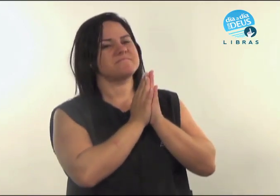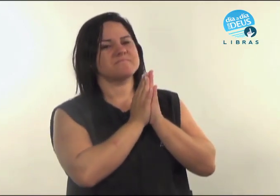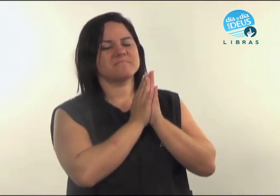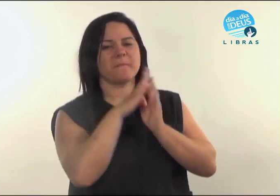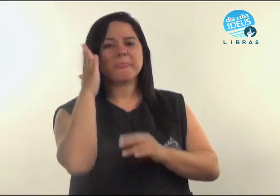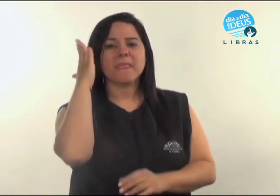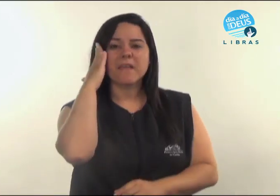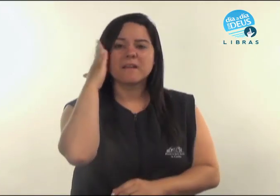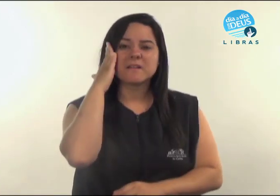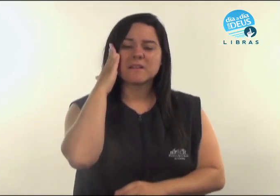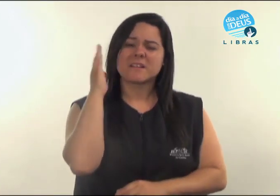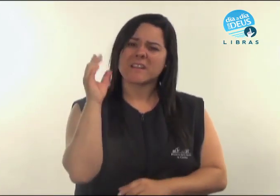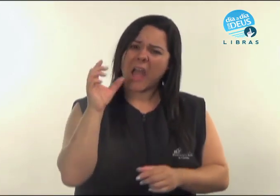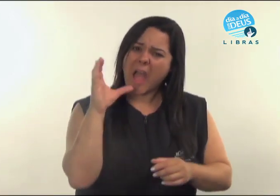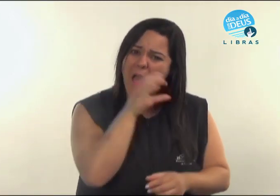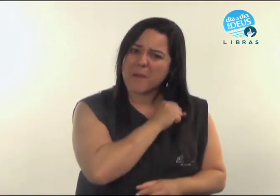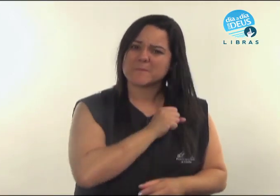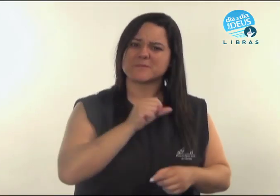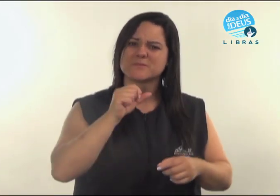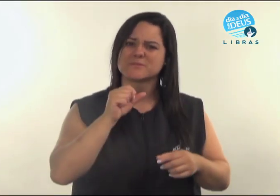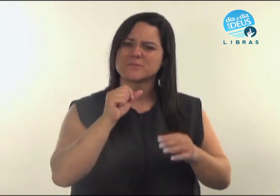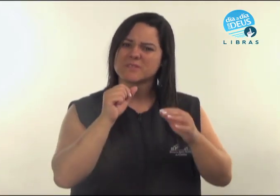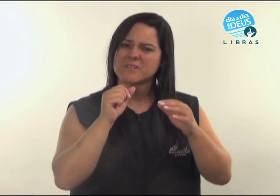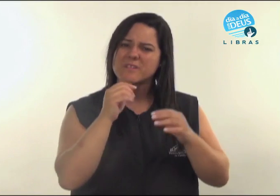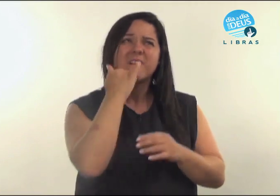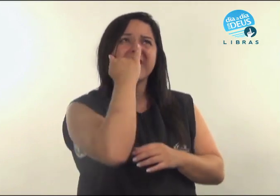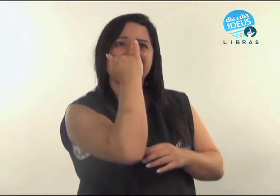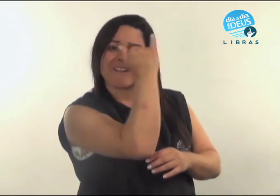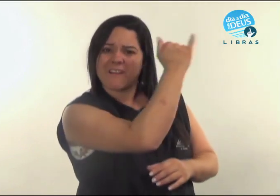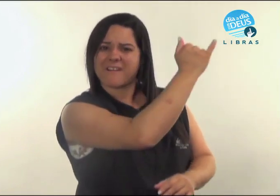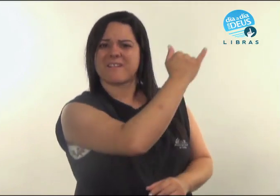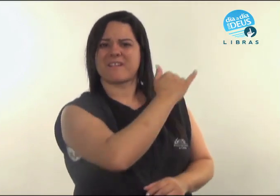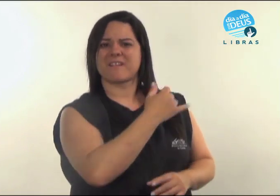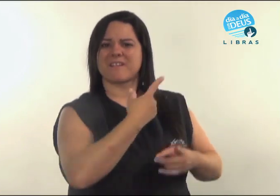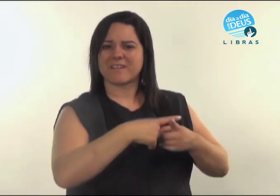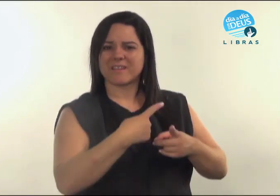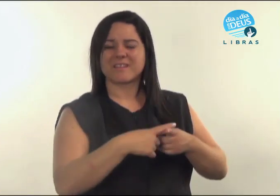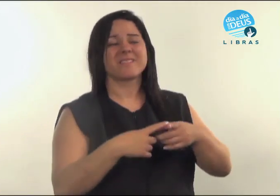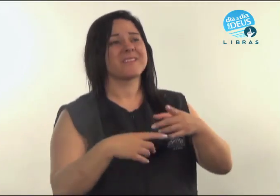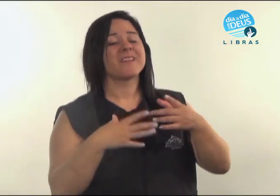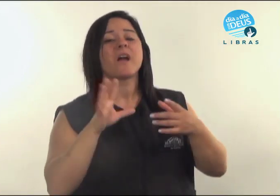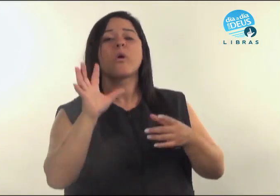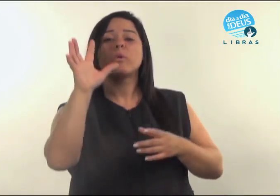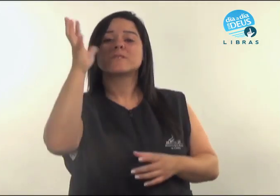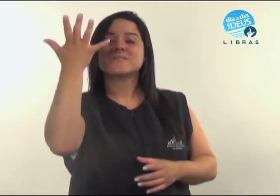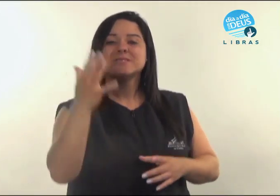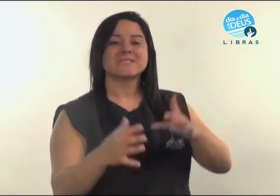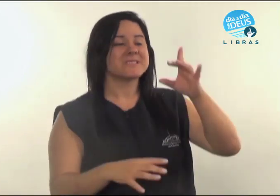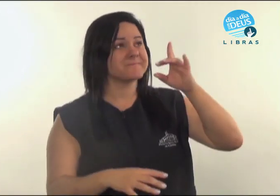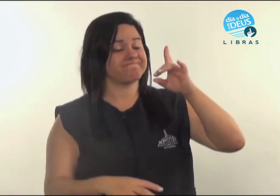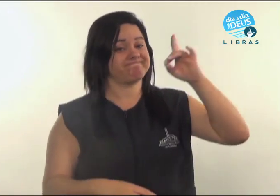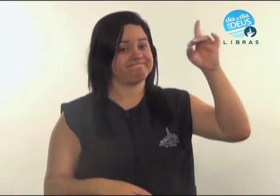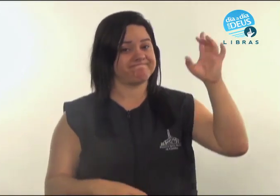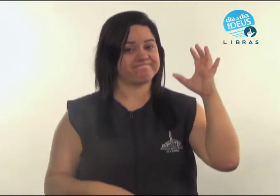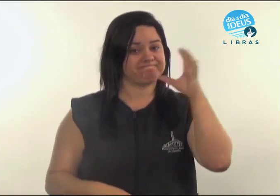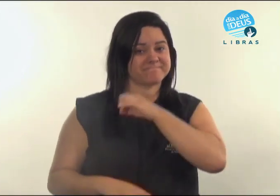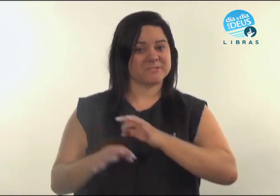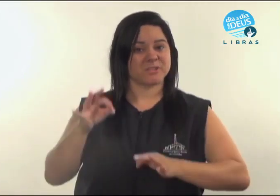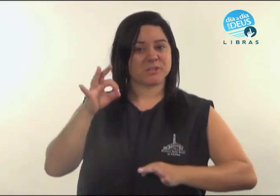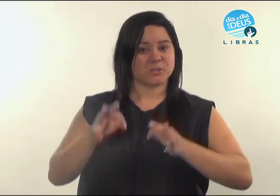Senhor. E sabe, querido, faz logo, porque Deus começa a